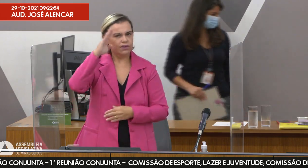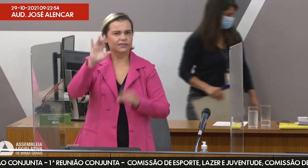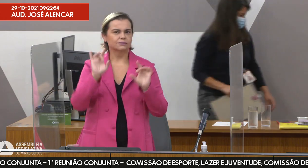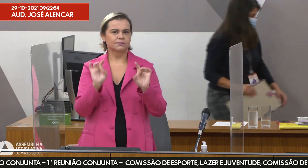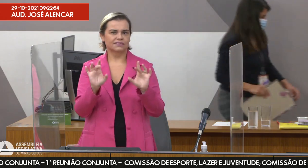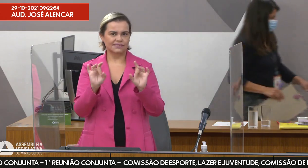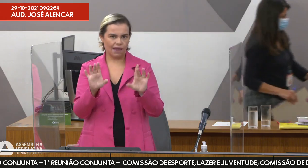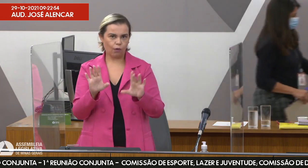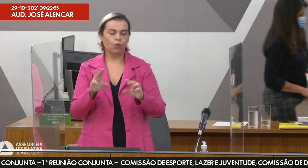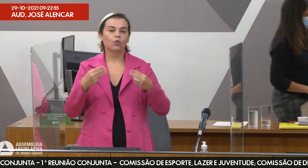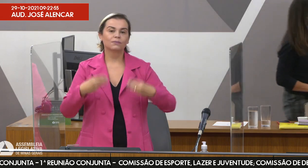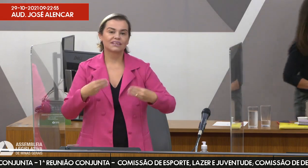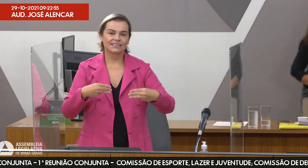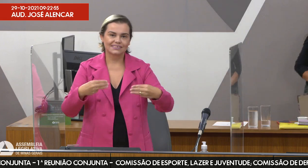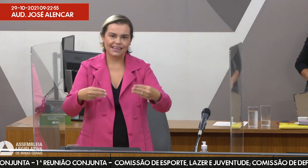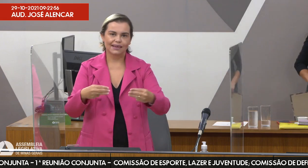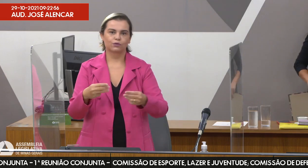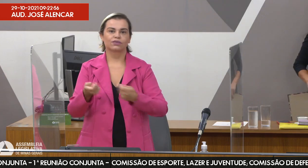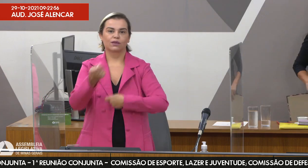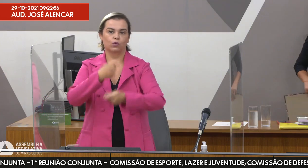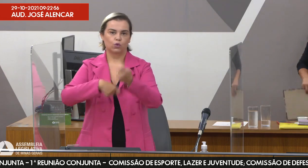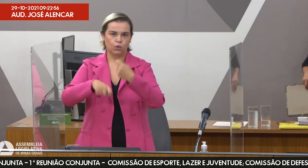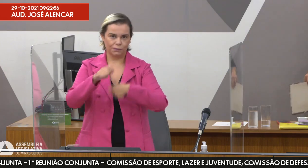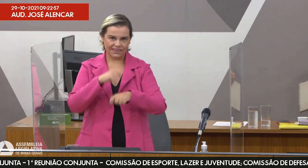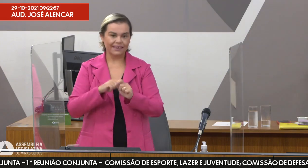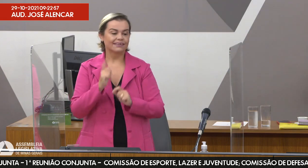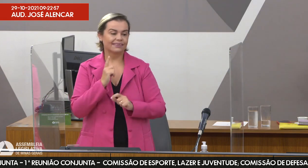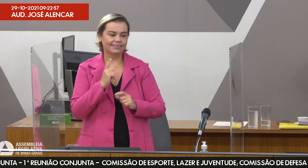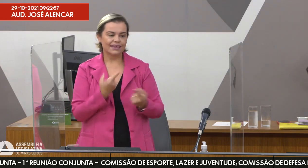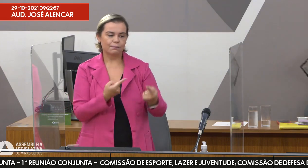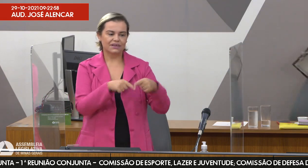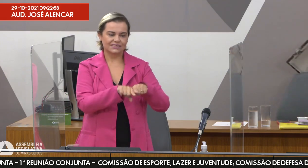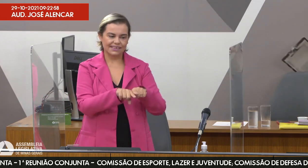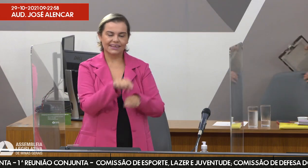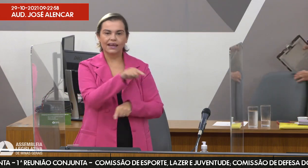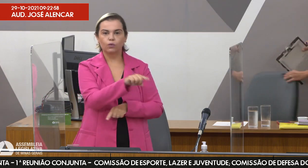com outros ministérios, em especial o Ministério da Economia